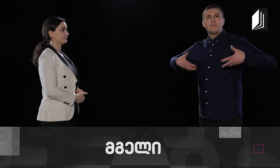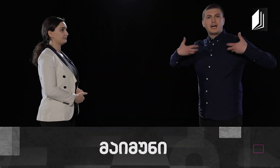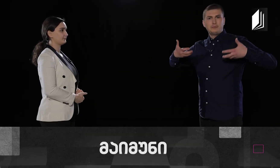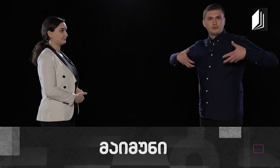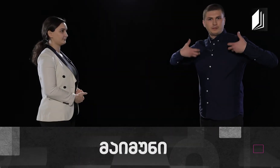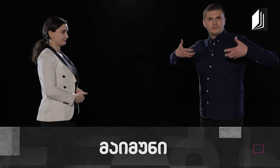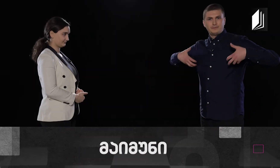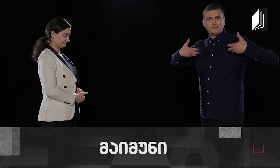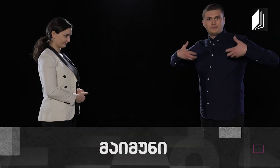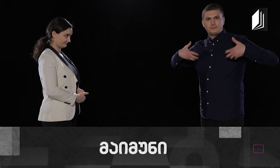მაიმუნი.